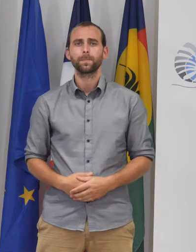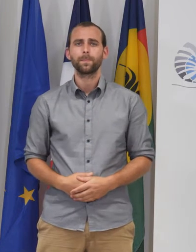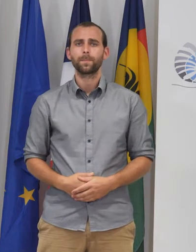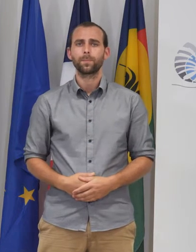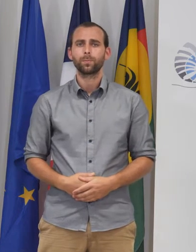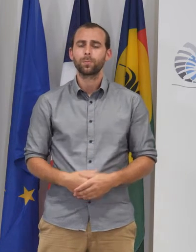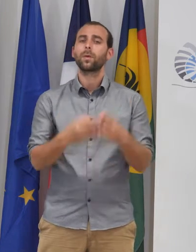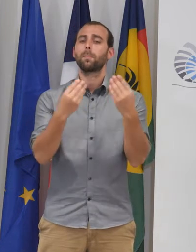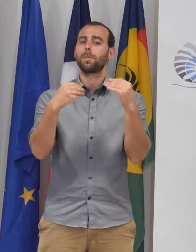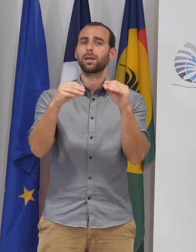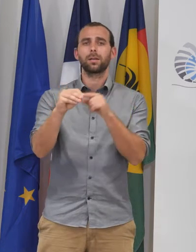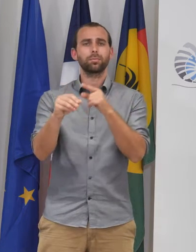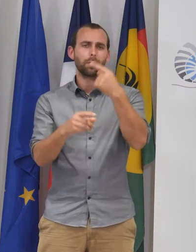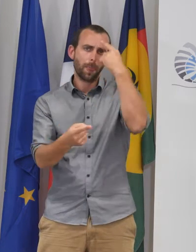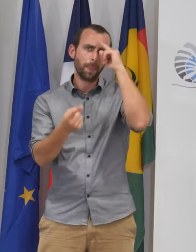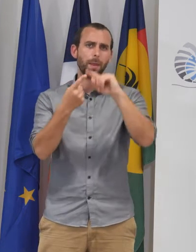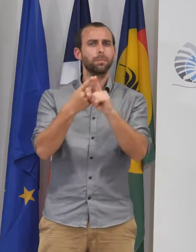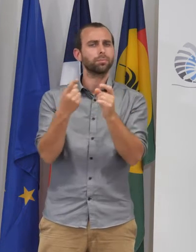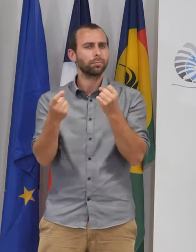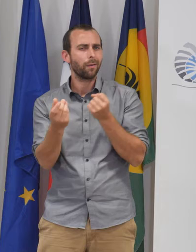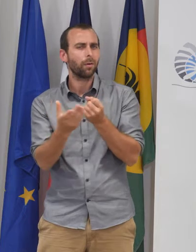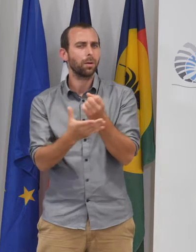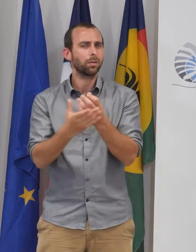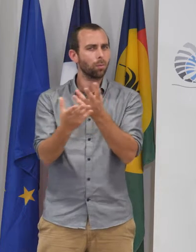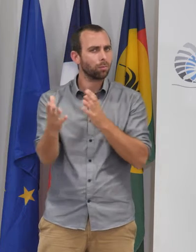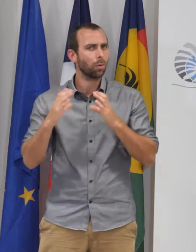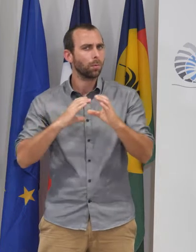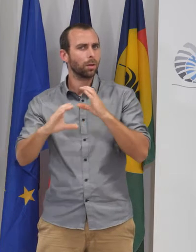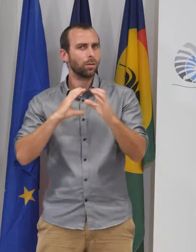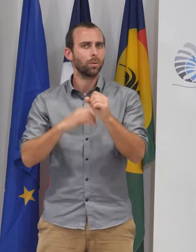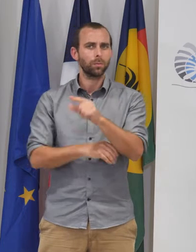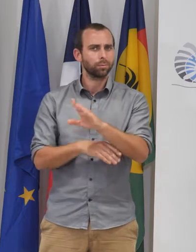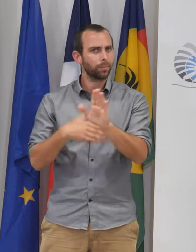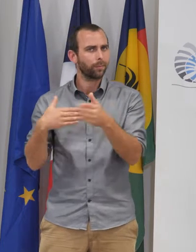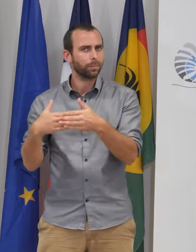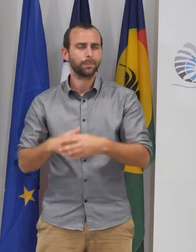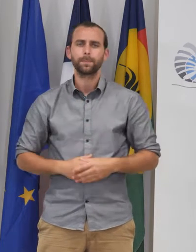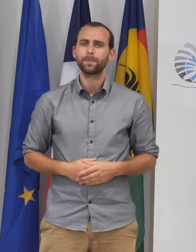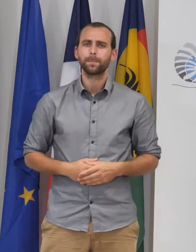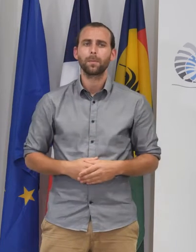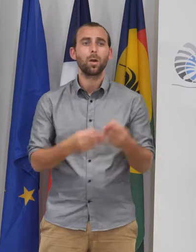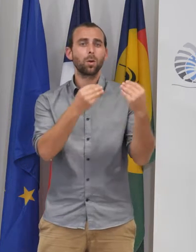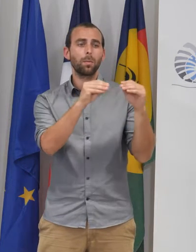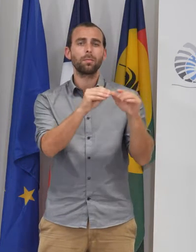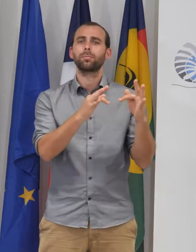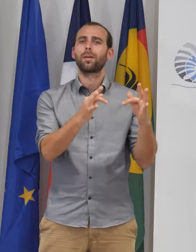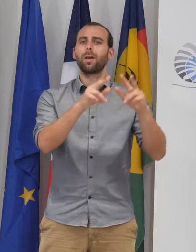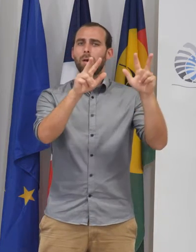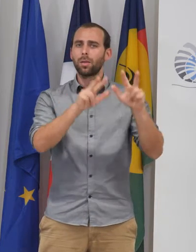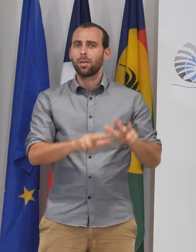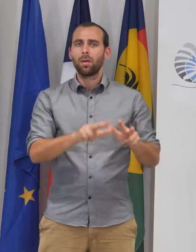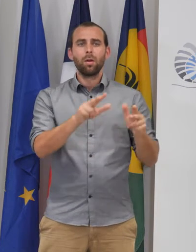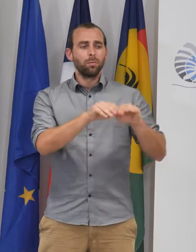Les commerces de détail d'équipements de l'information et de la communication. Les commerces de détail d'ordinateurs,